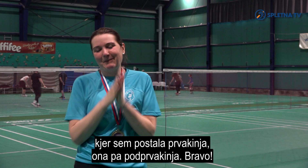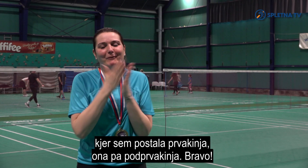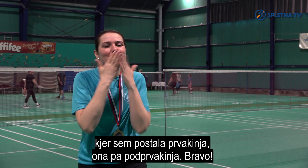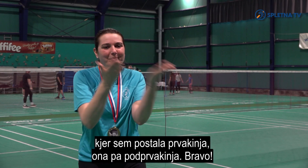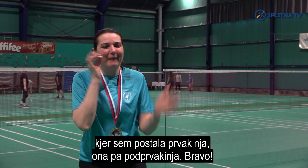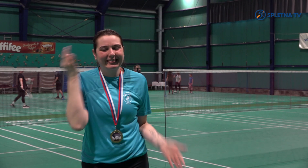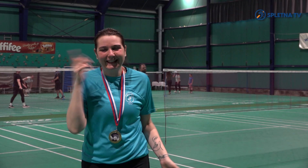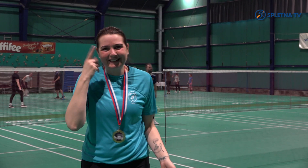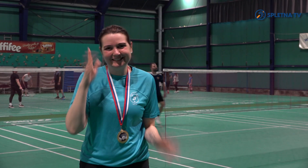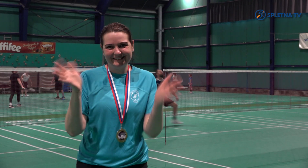Bravo!